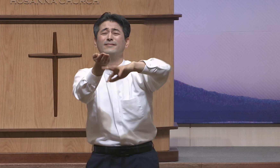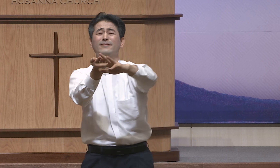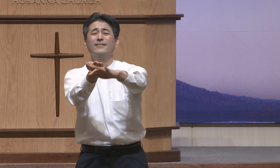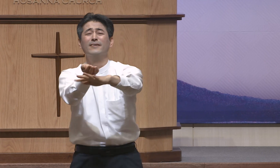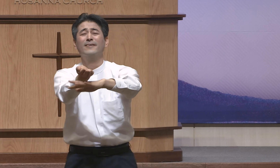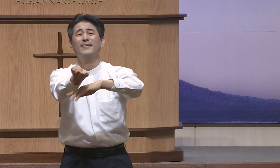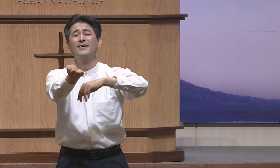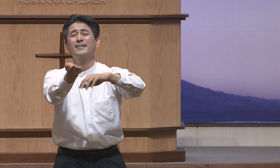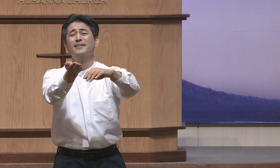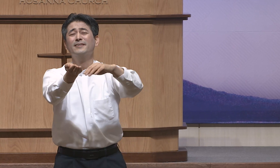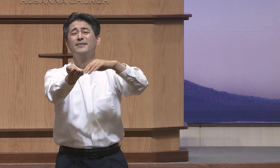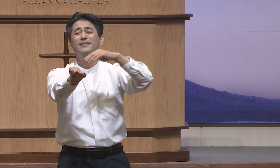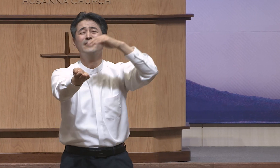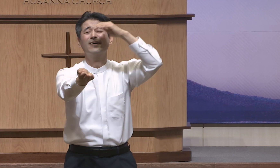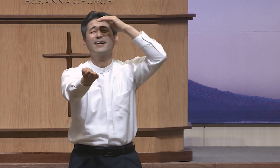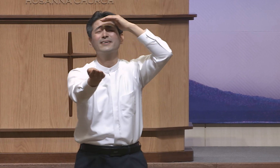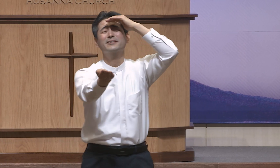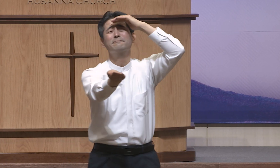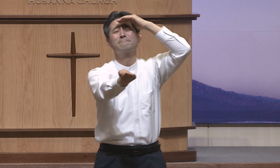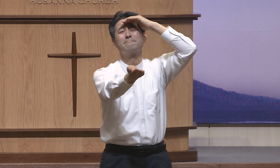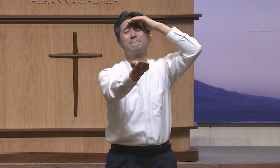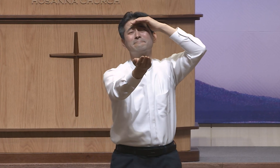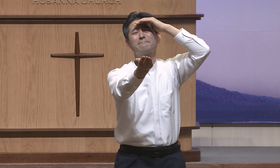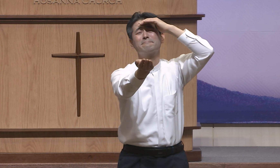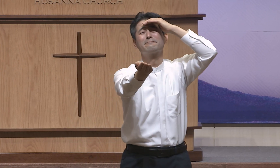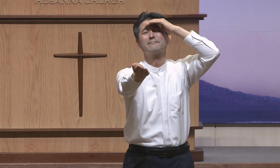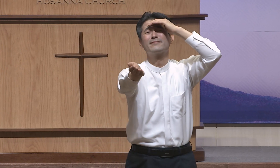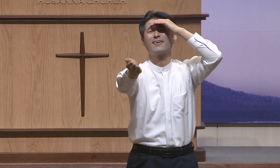흘러내려가는 그 상자를 보며